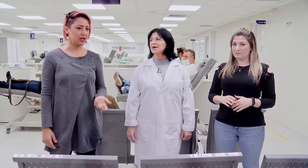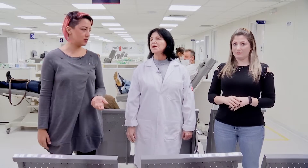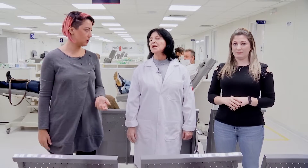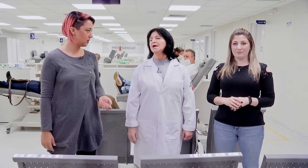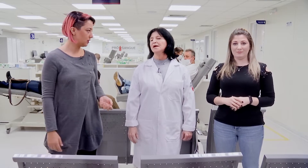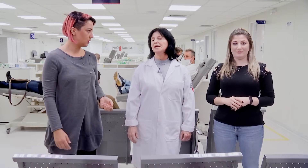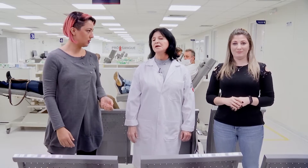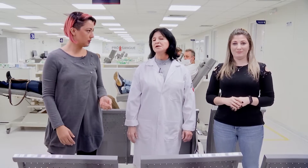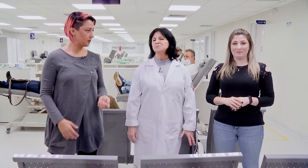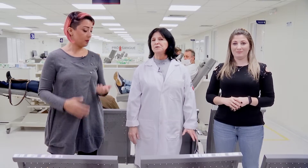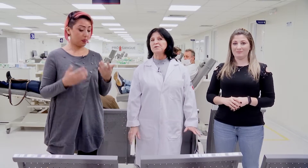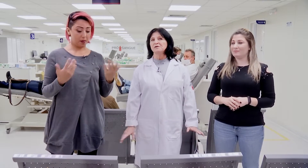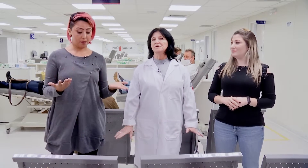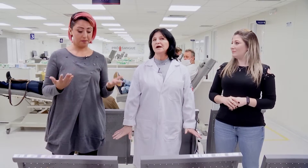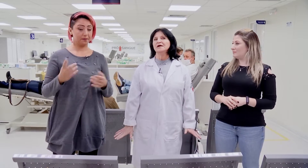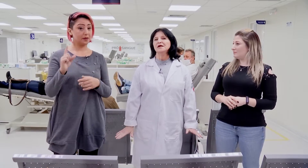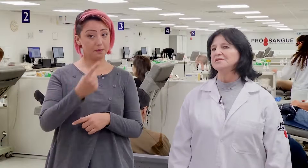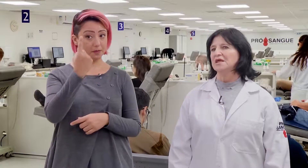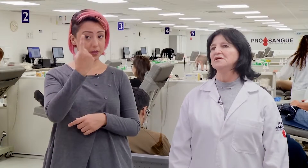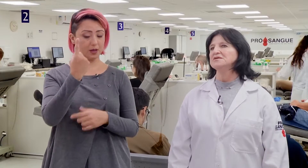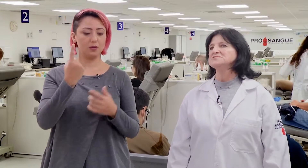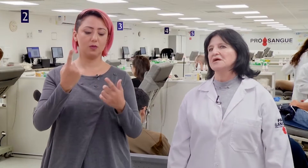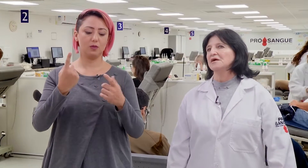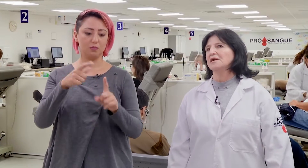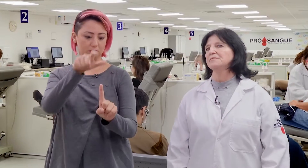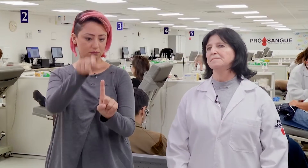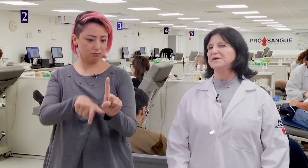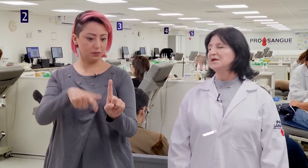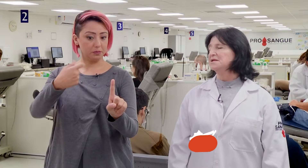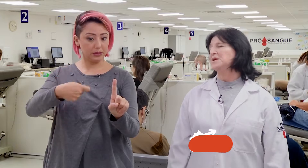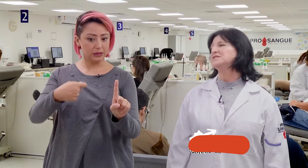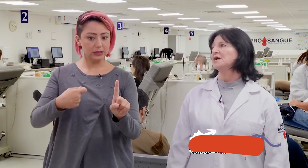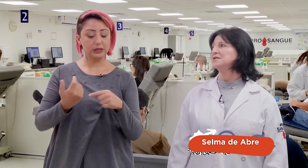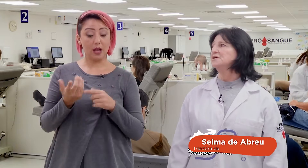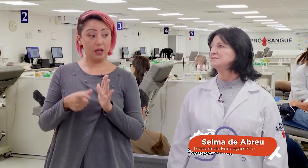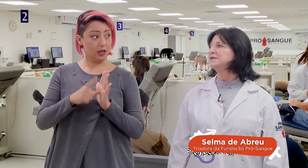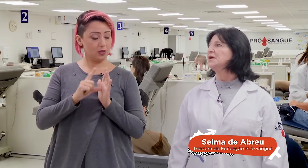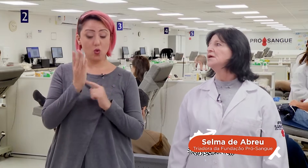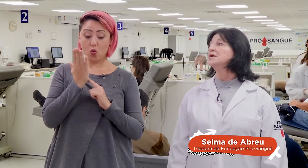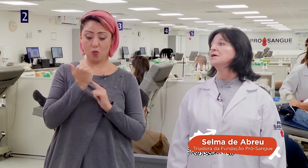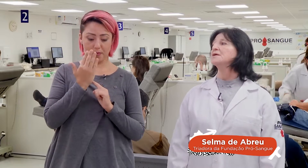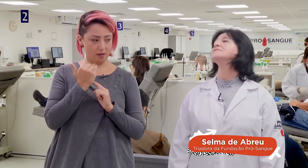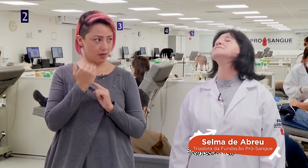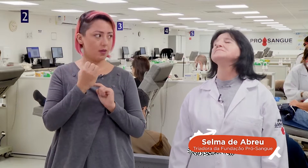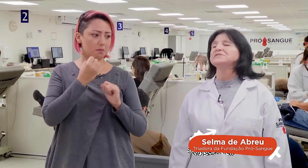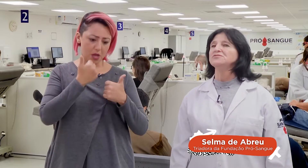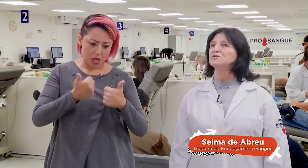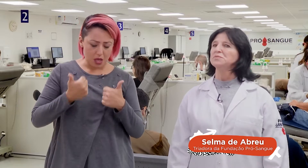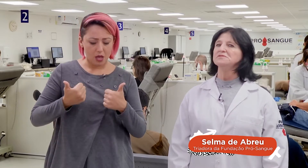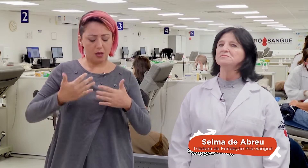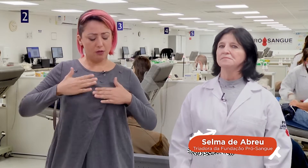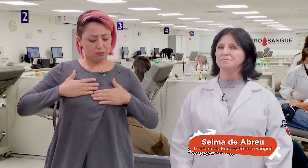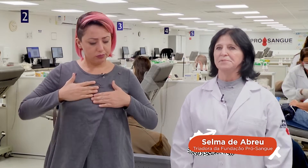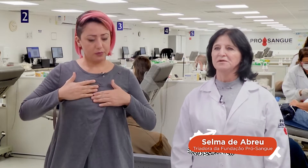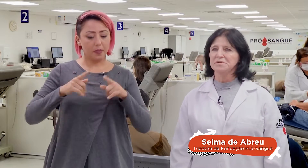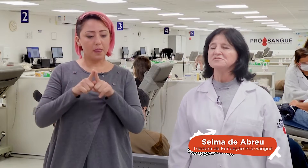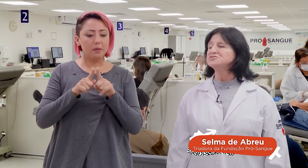processo? Em primeiro lugar, ela tem que estar bem alimentada, ter dormido pelo menos